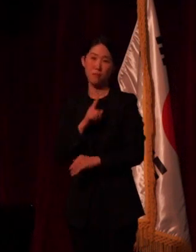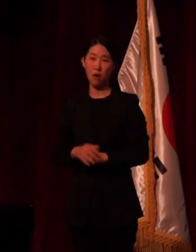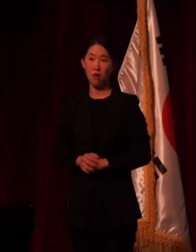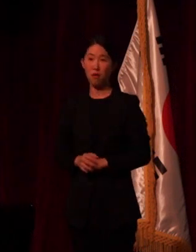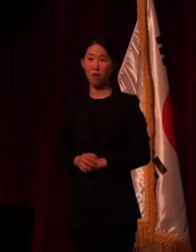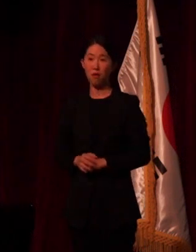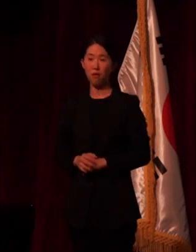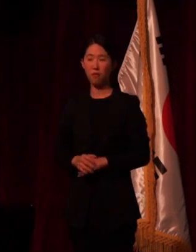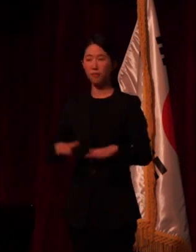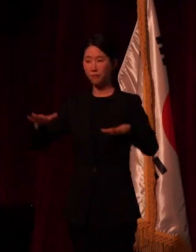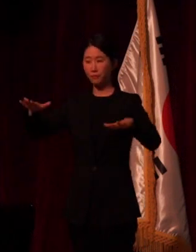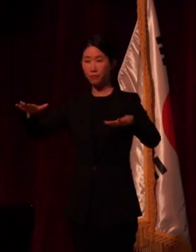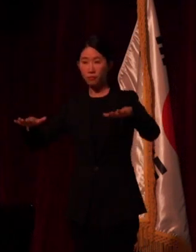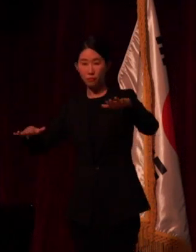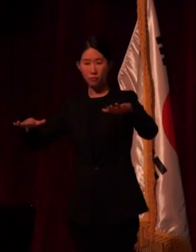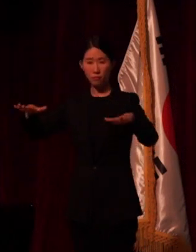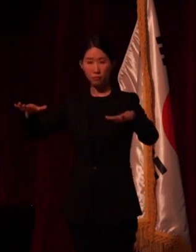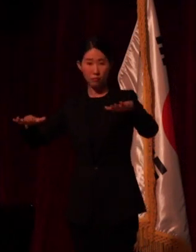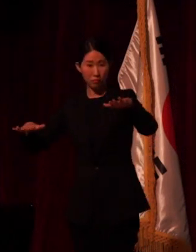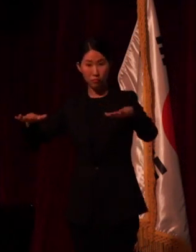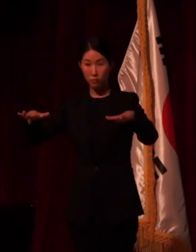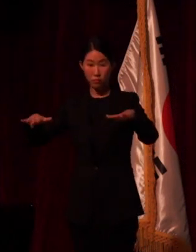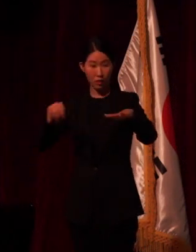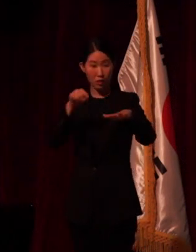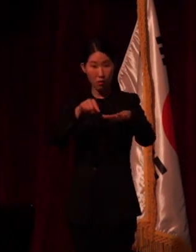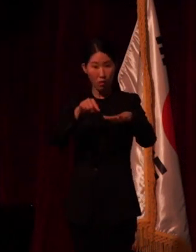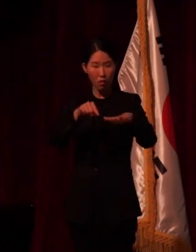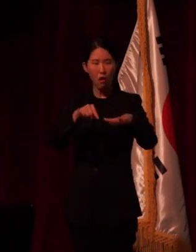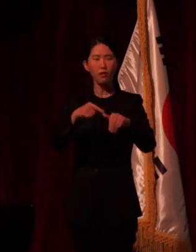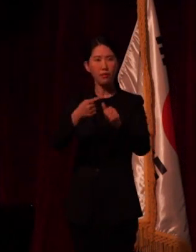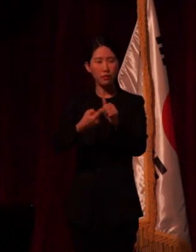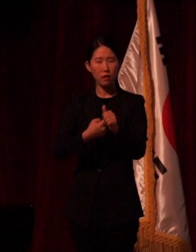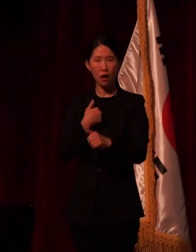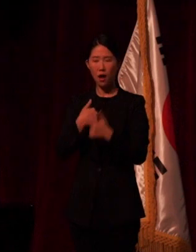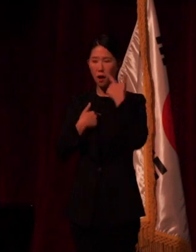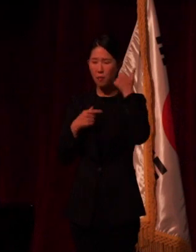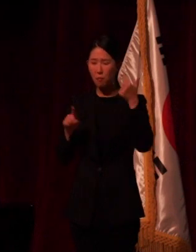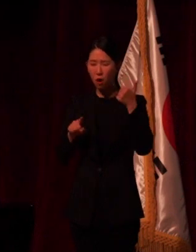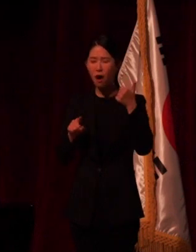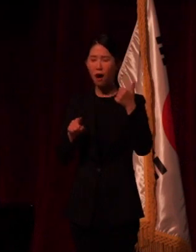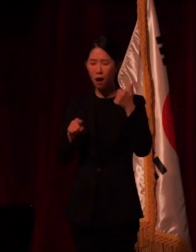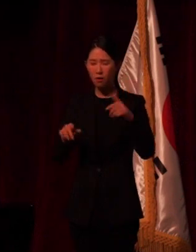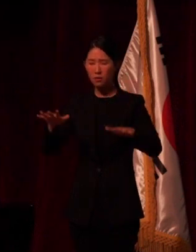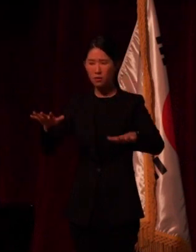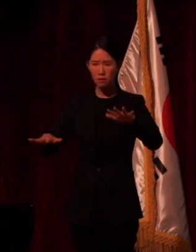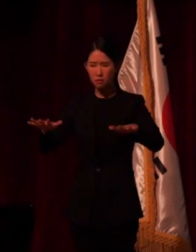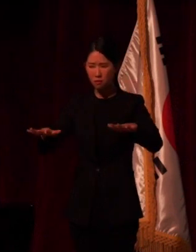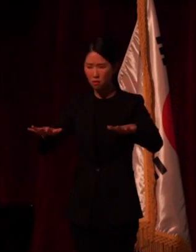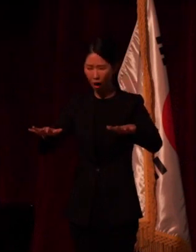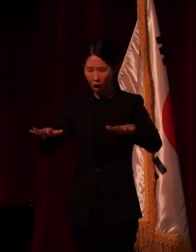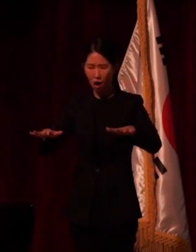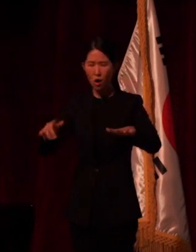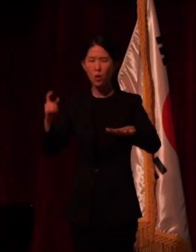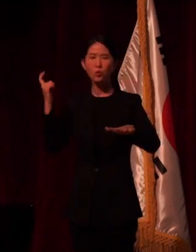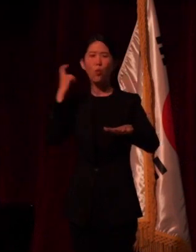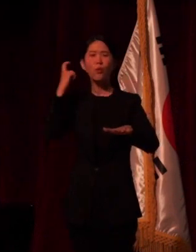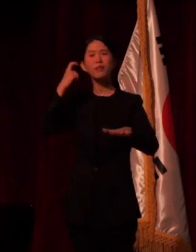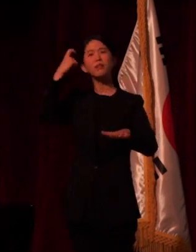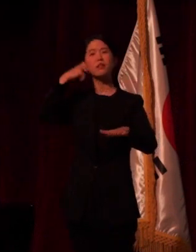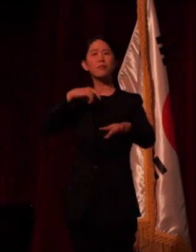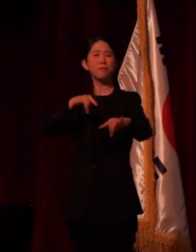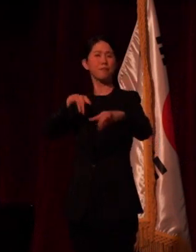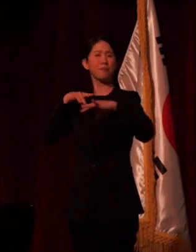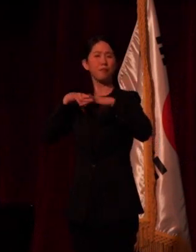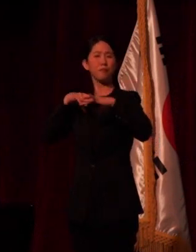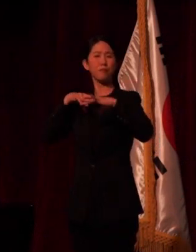흔들거리는 감각은 아빠에게 소리가 됩니다. 그렇게 아빠는 촉각으로